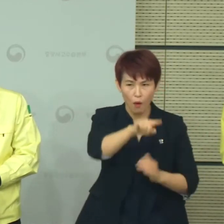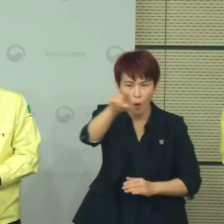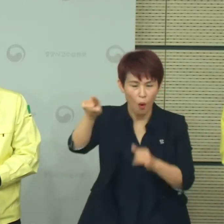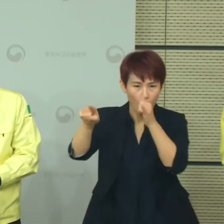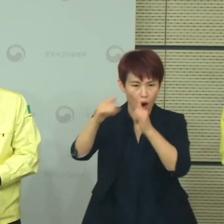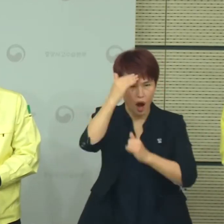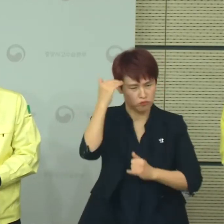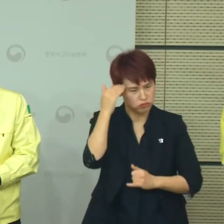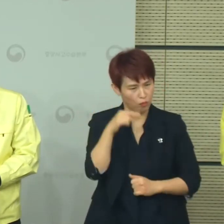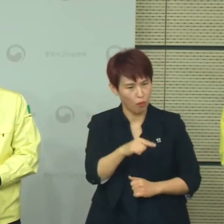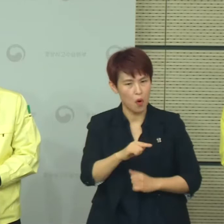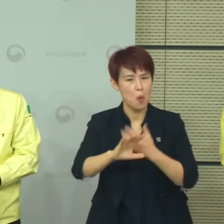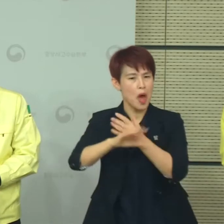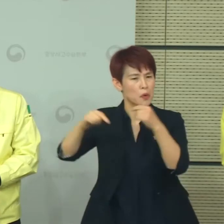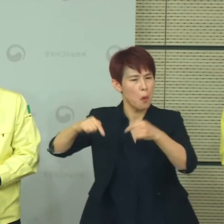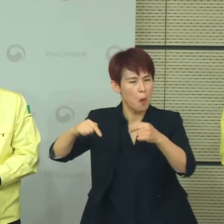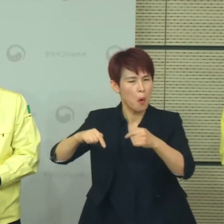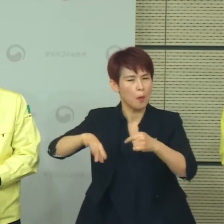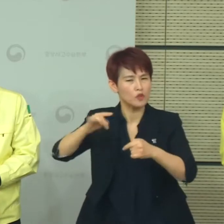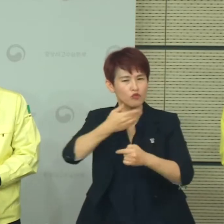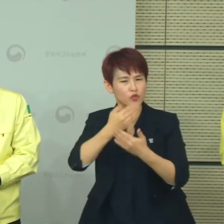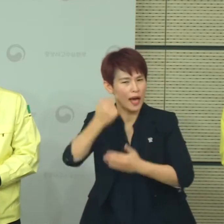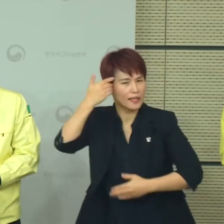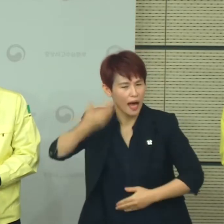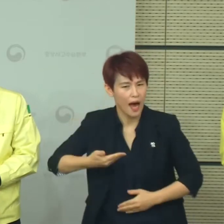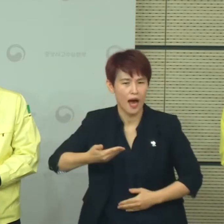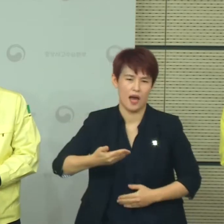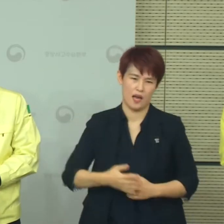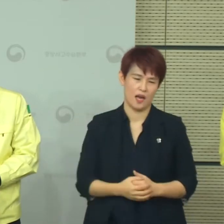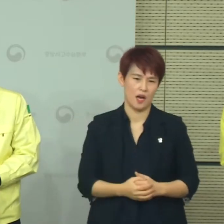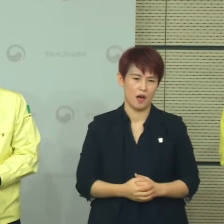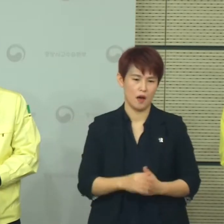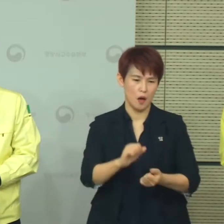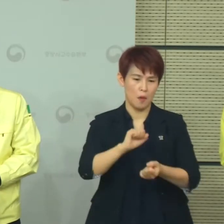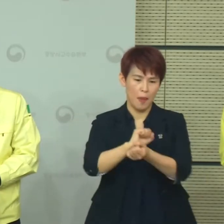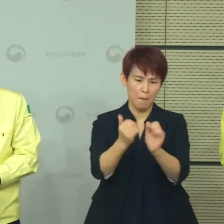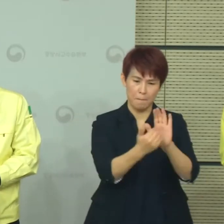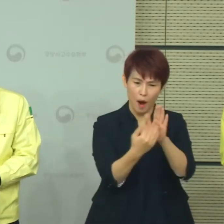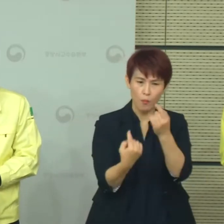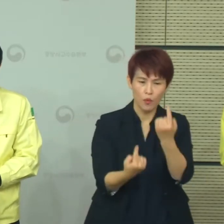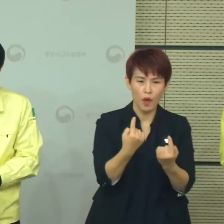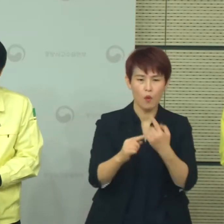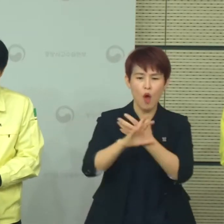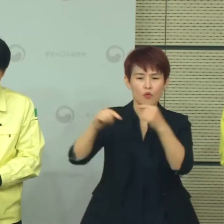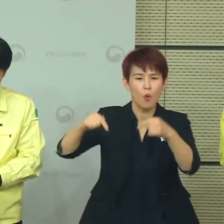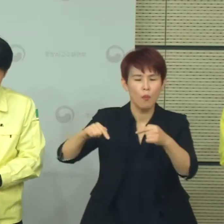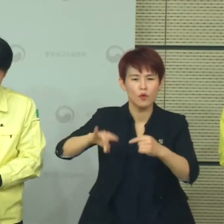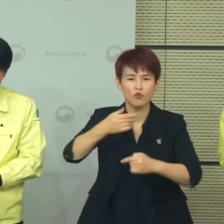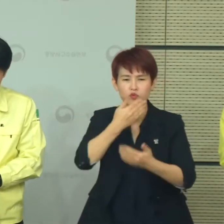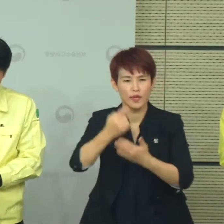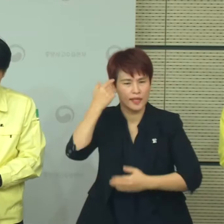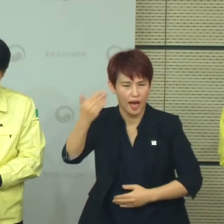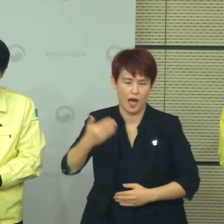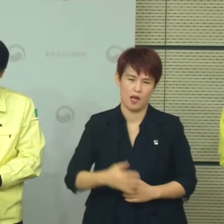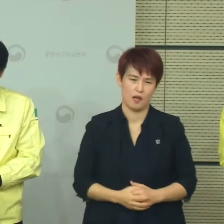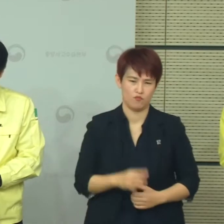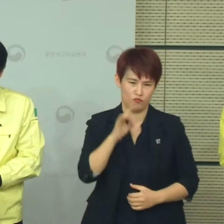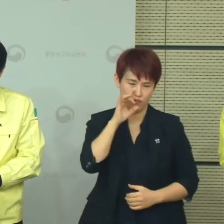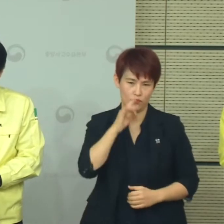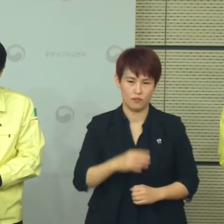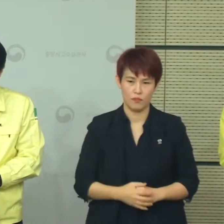이 전문성보다 외교나 정치적인 이해관계를 우선적으로 고려하는지 좀 설명 부탁드리고요. 더불어서 중수본과